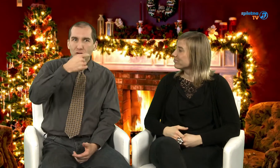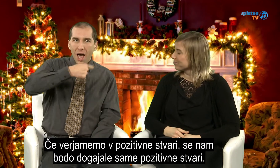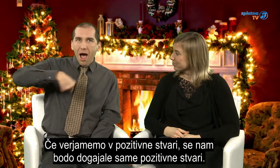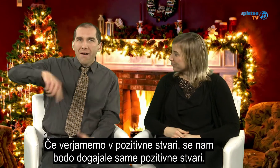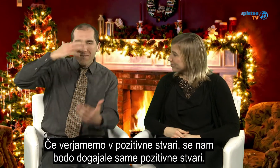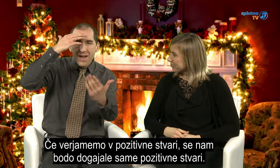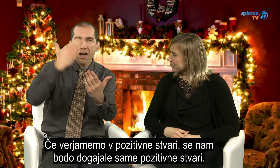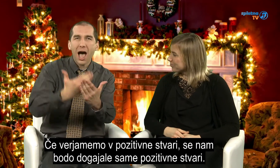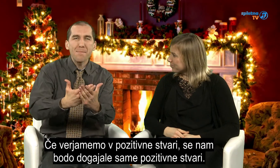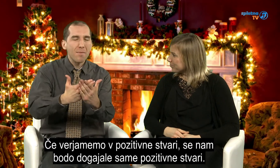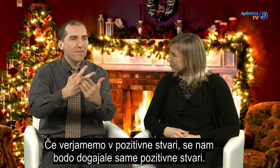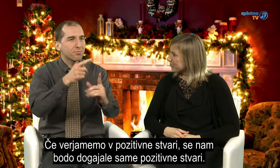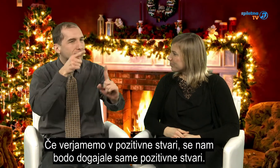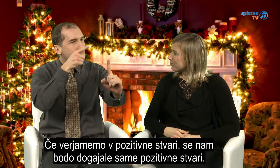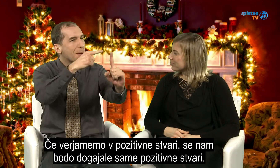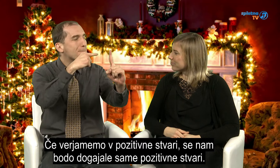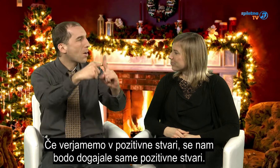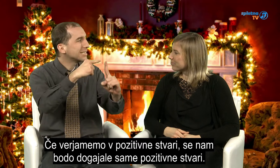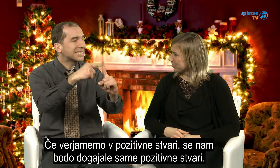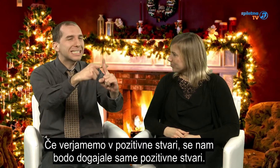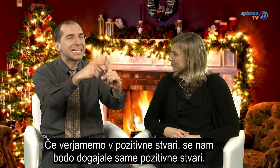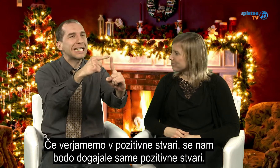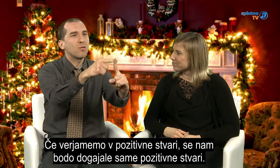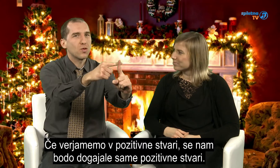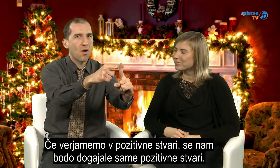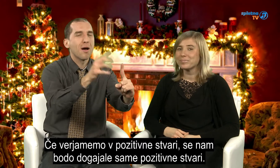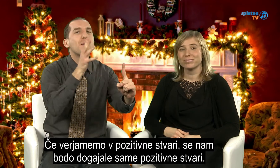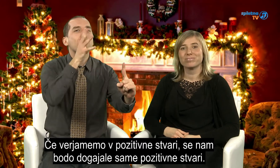Če verjamemo v pozitivne stvari, se nam bodo dogajale same pozitivne stvari.